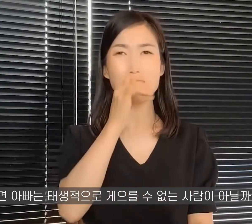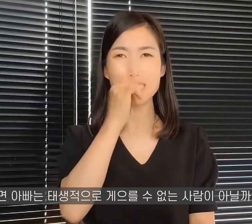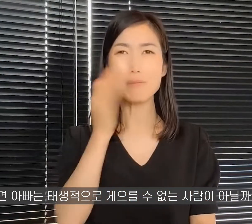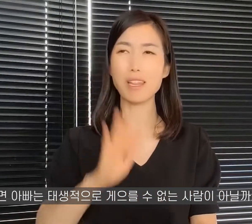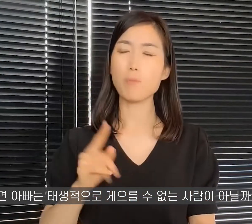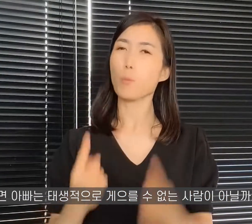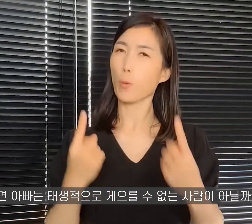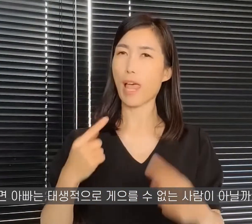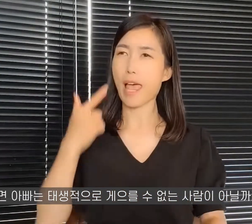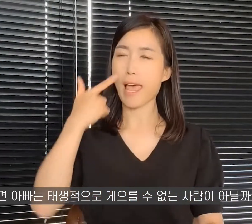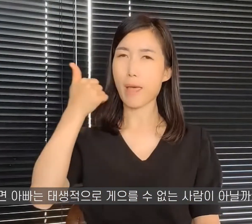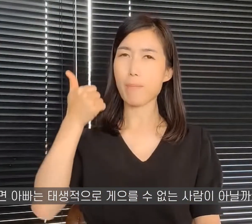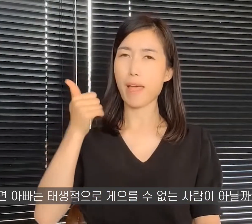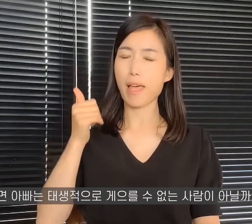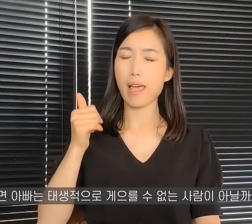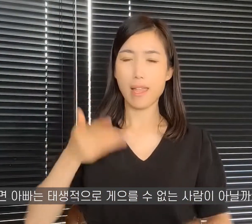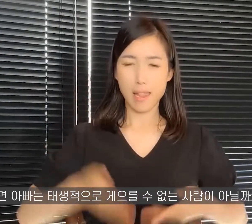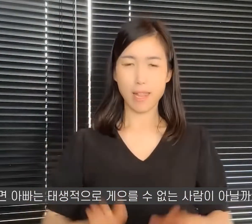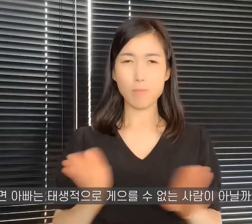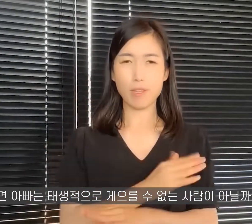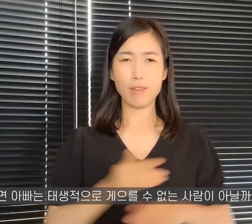게으를 수 없는 사람이 아닐까요